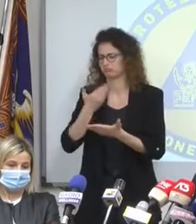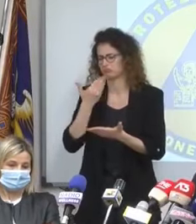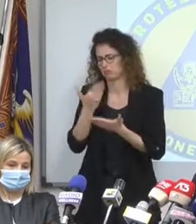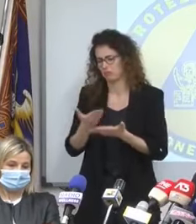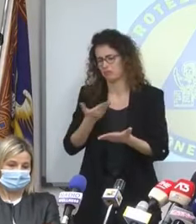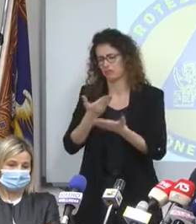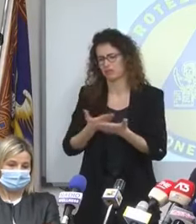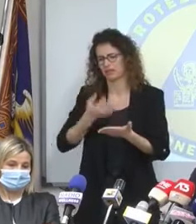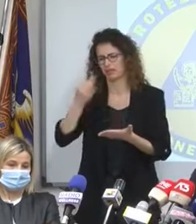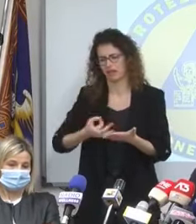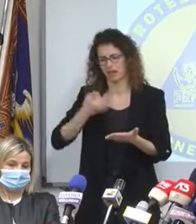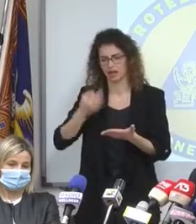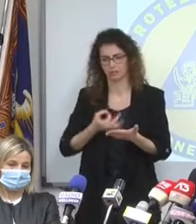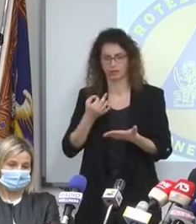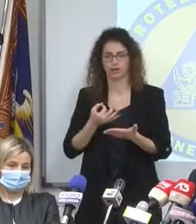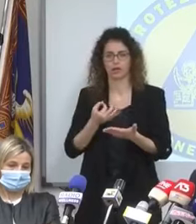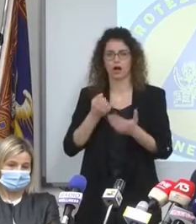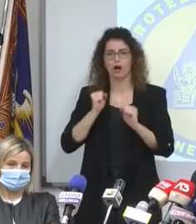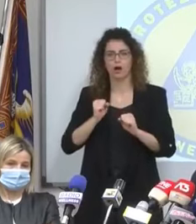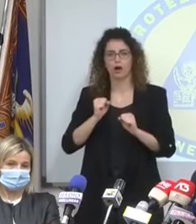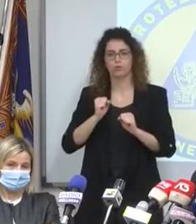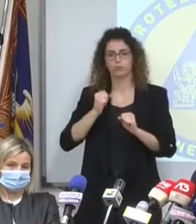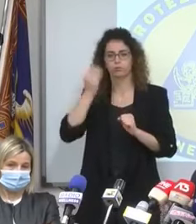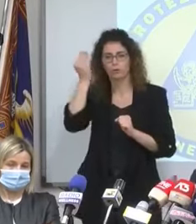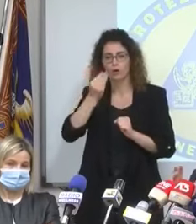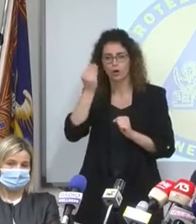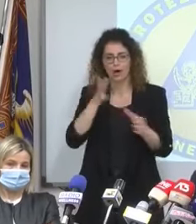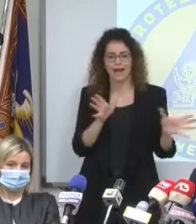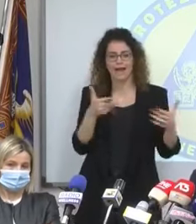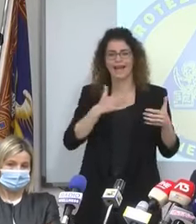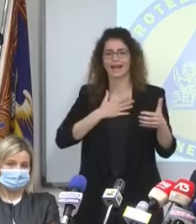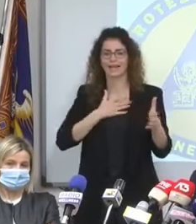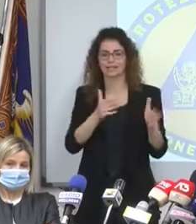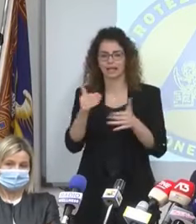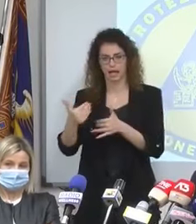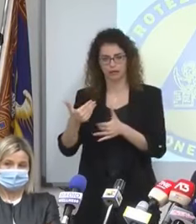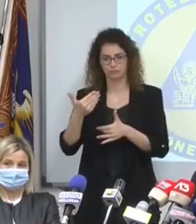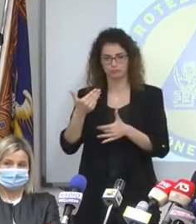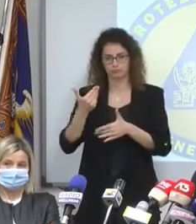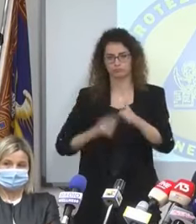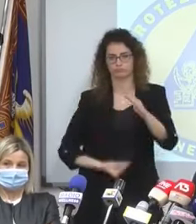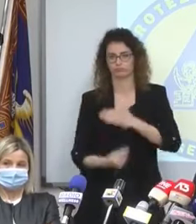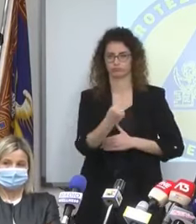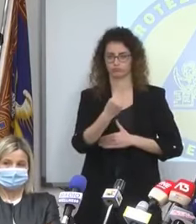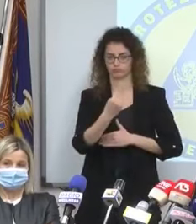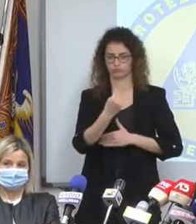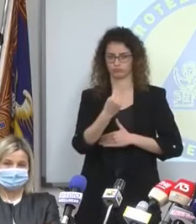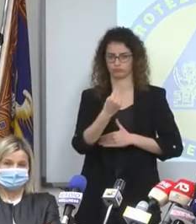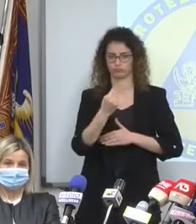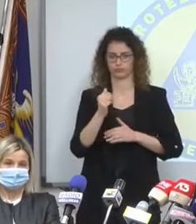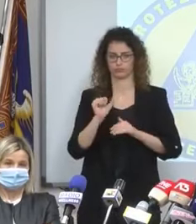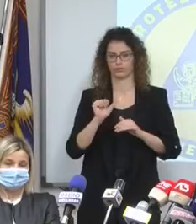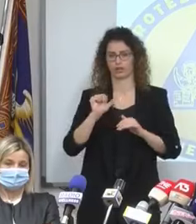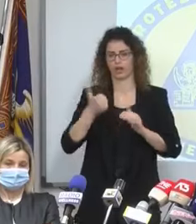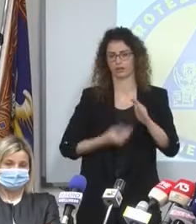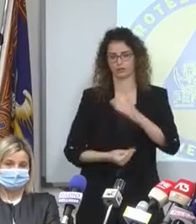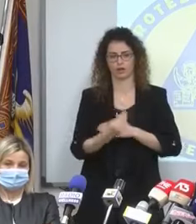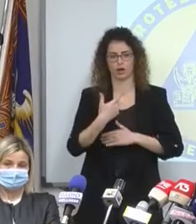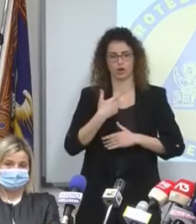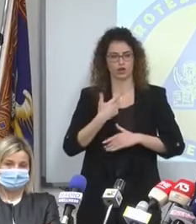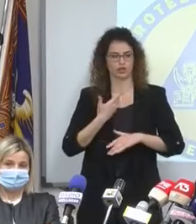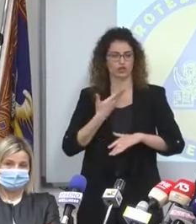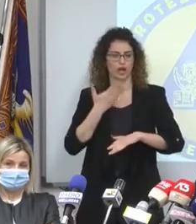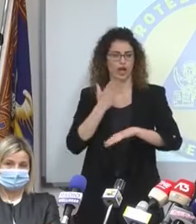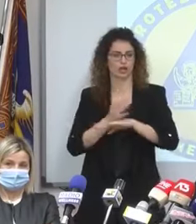1 miliardo di volte, cioè ragioniamo per classi di età, per date di nascita. Noi del resto siamo quelli dell'accesso diretto con la